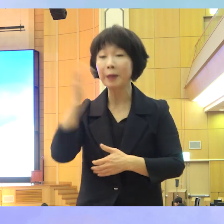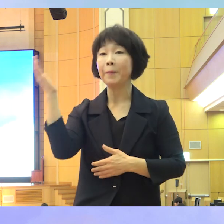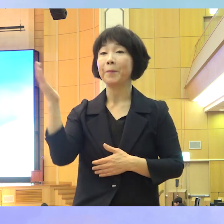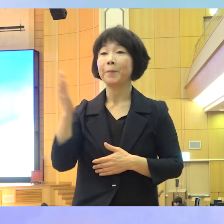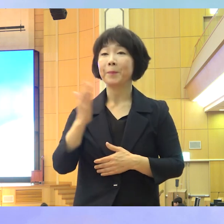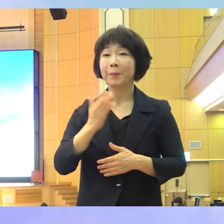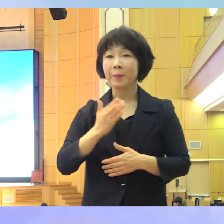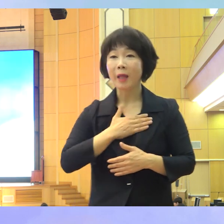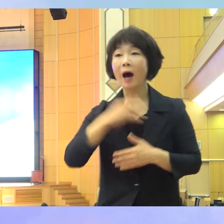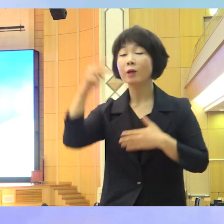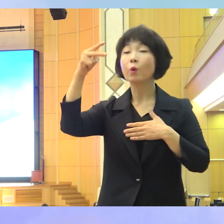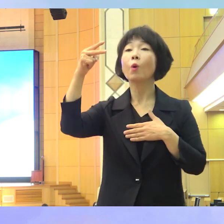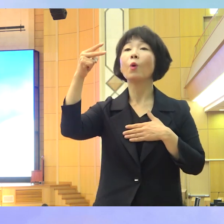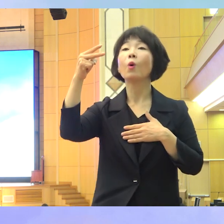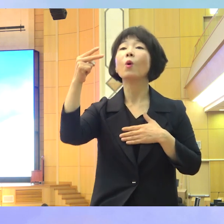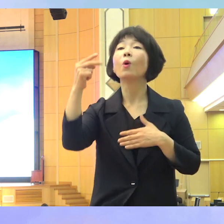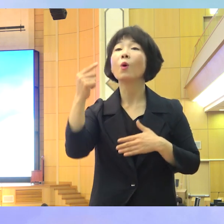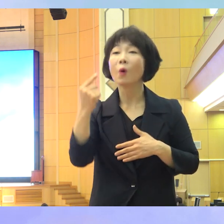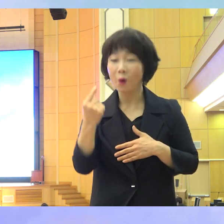거룩하신